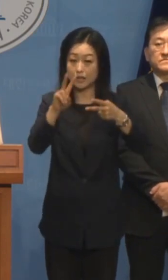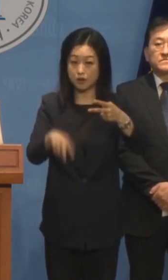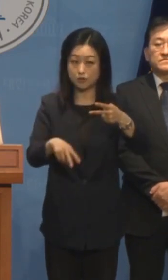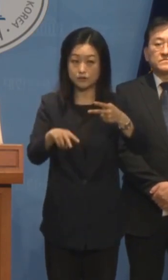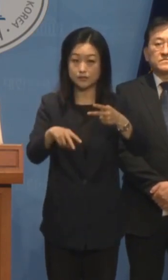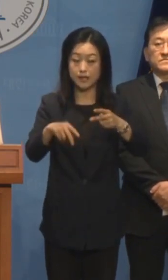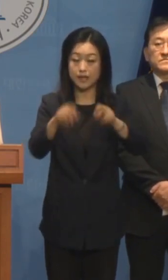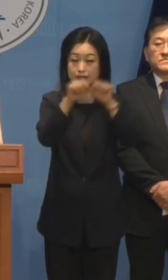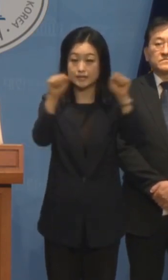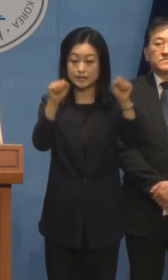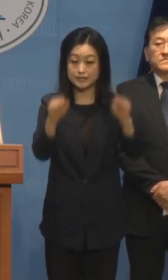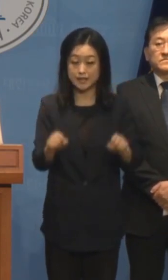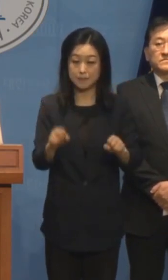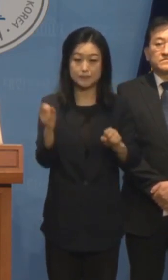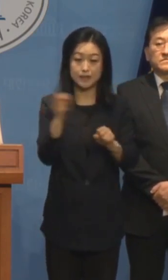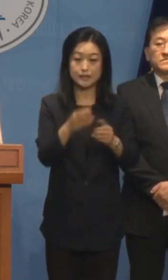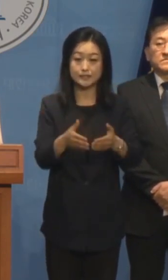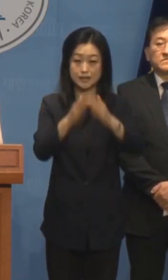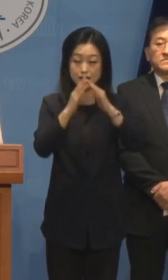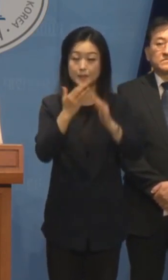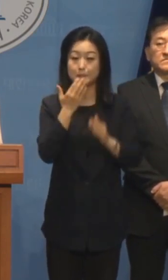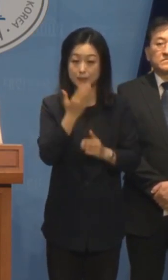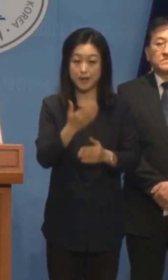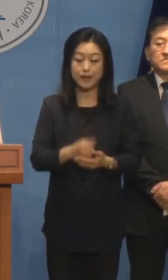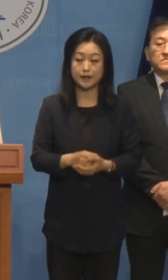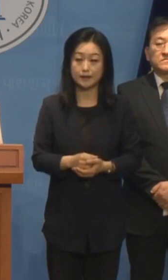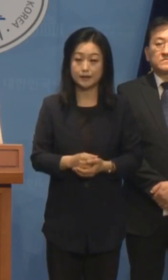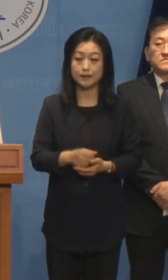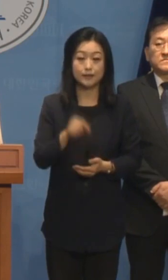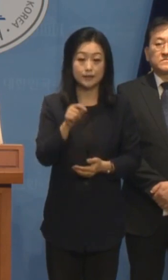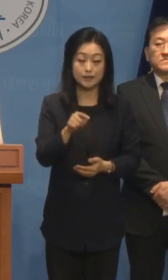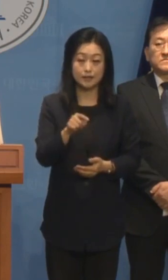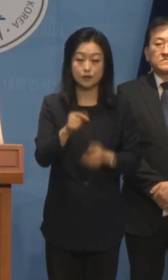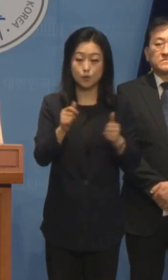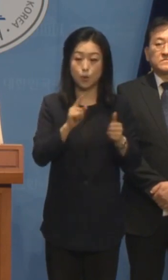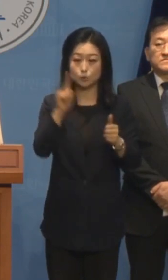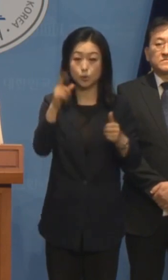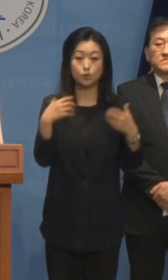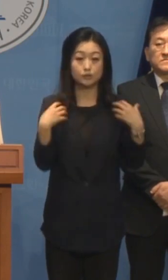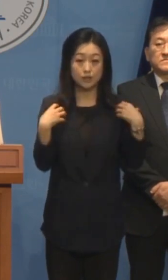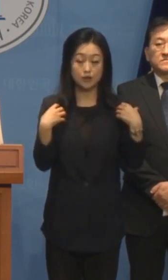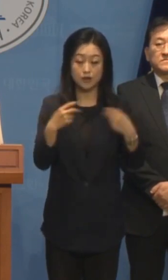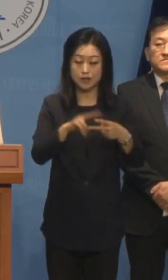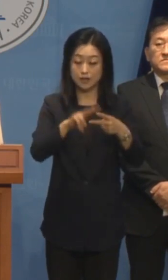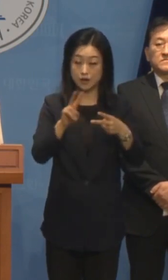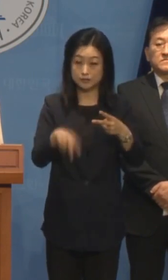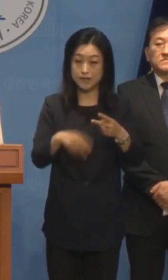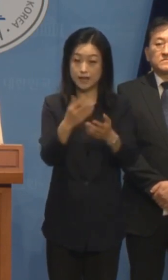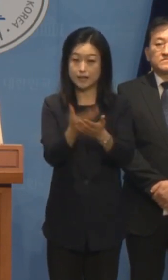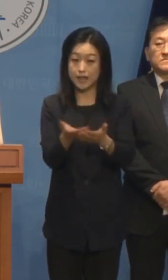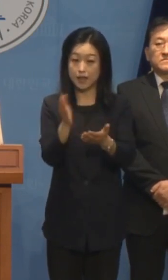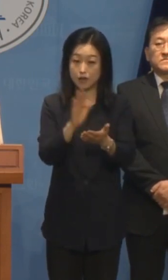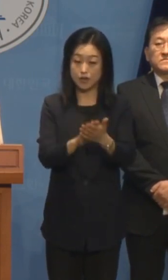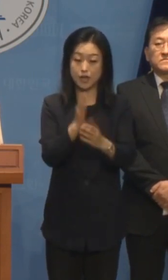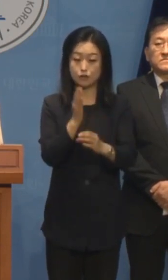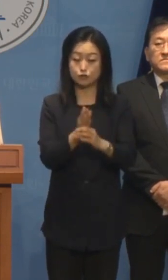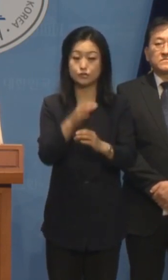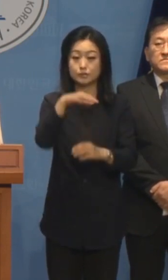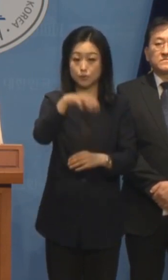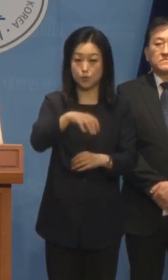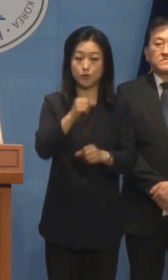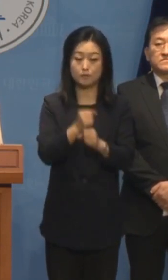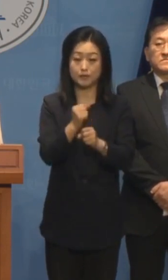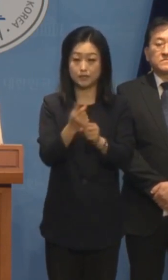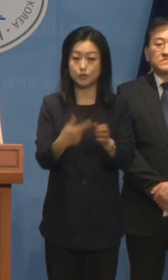체계는 다시 설계될 것입니다. 신설될 공소청이 형사 사법 개혁의 중심 기관으로 자리 잡을